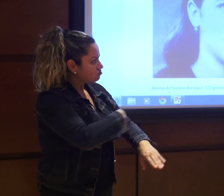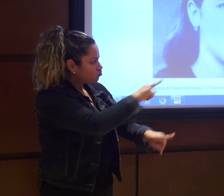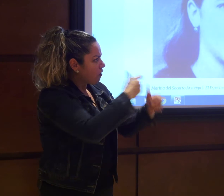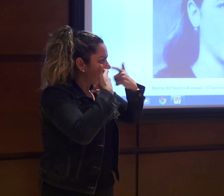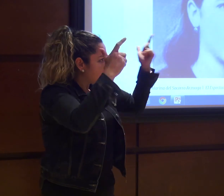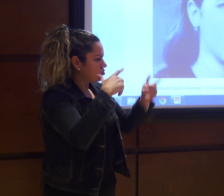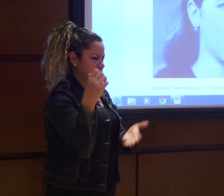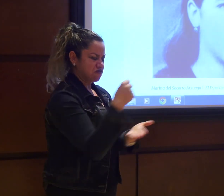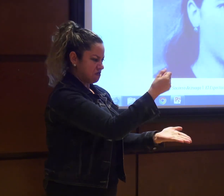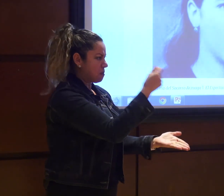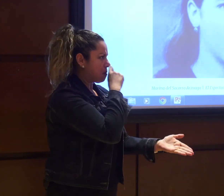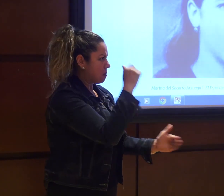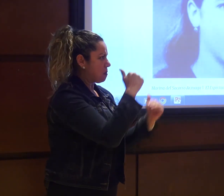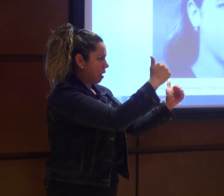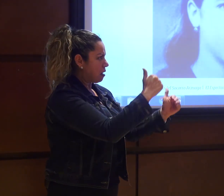rico por esa canción.